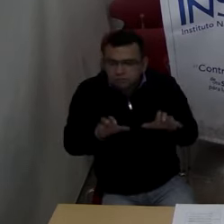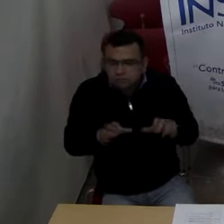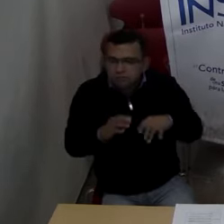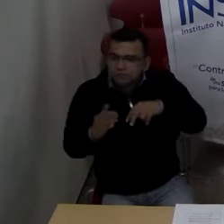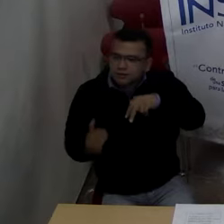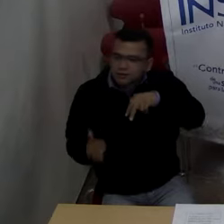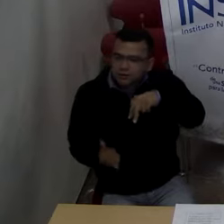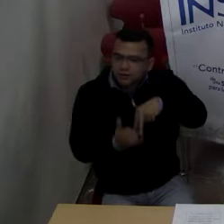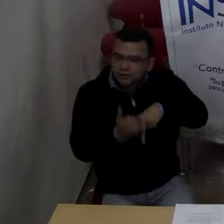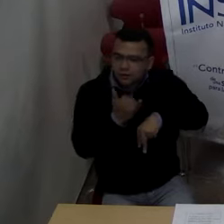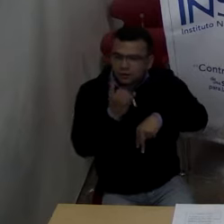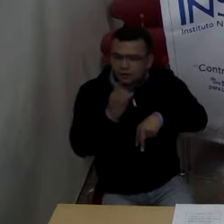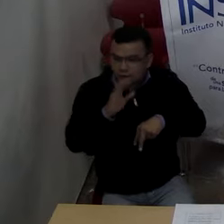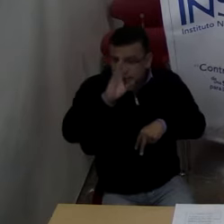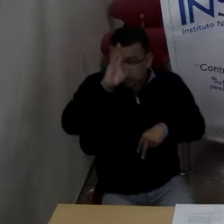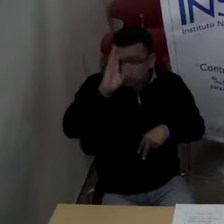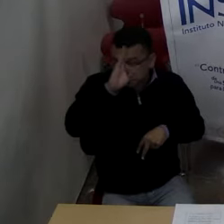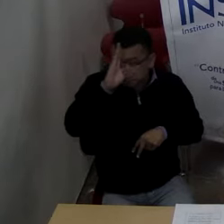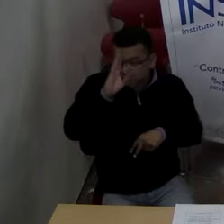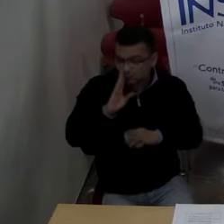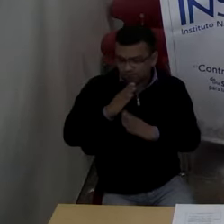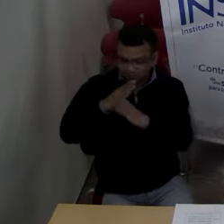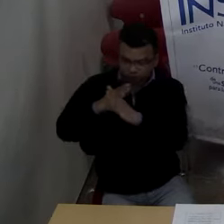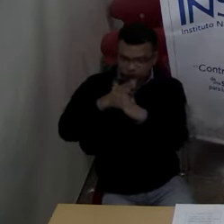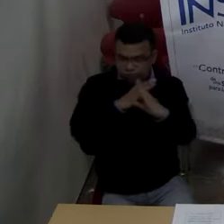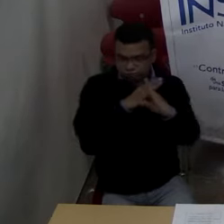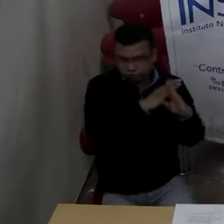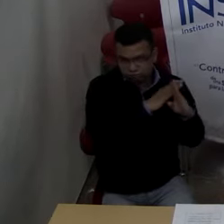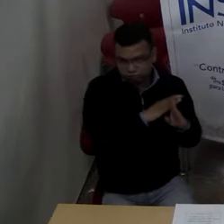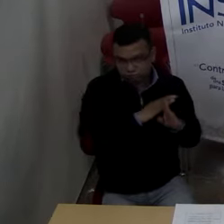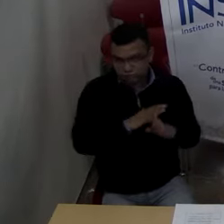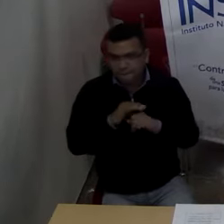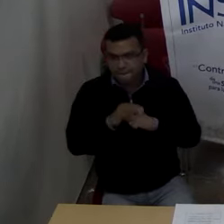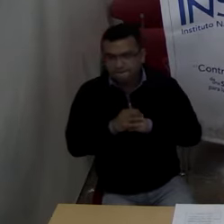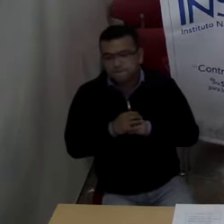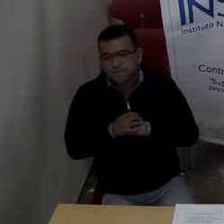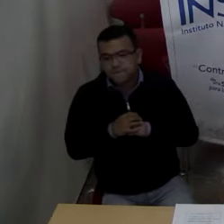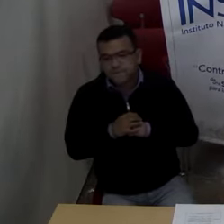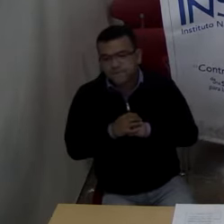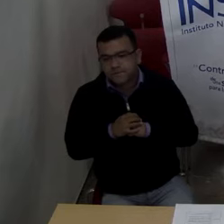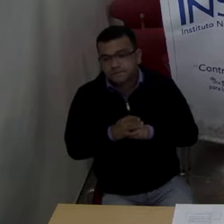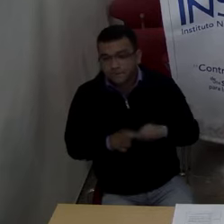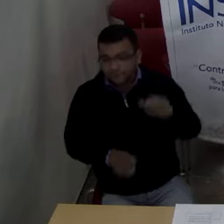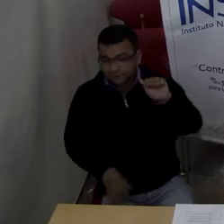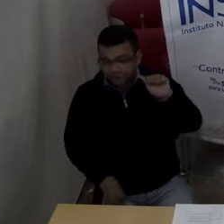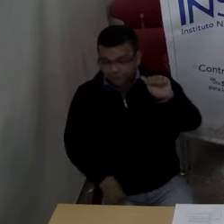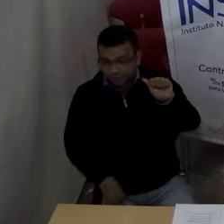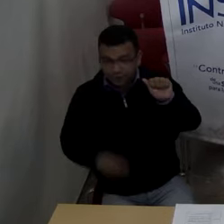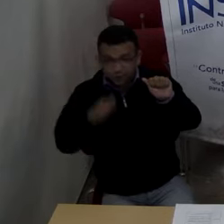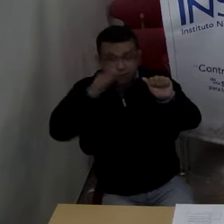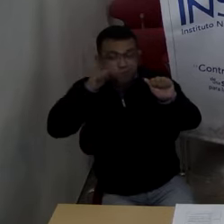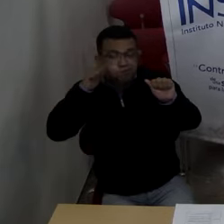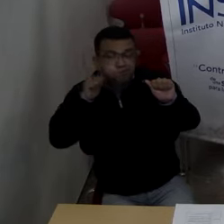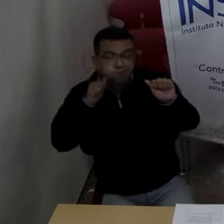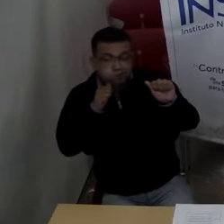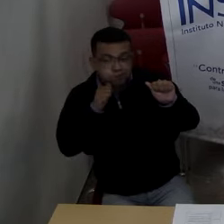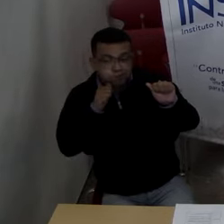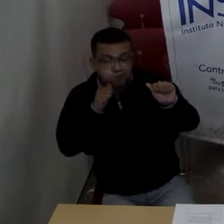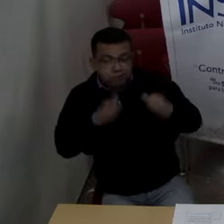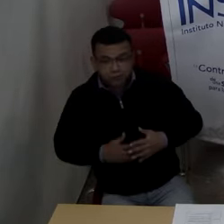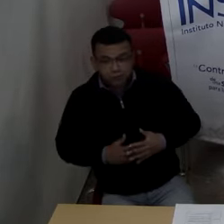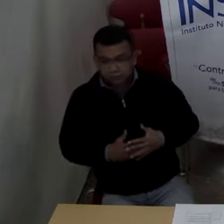Bueno, durante el embarazo también es importante cuidarse del contacto con animales